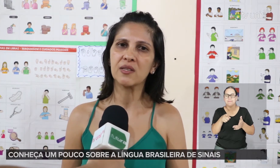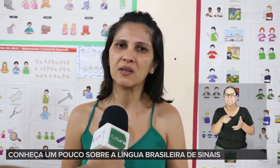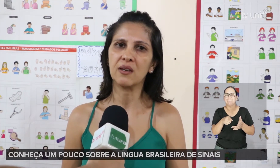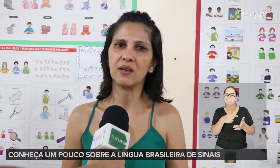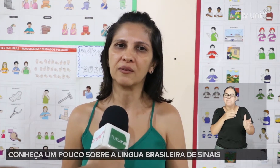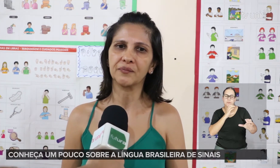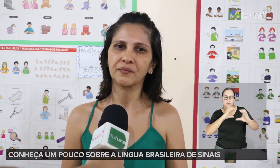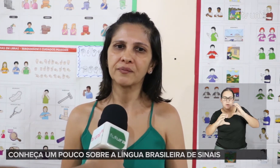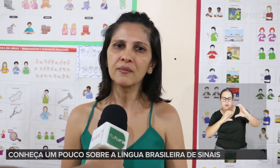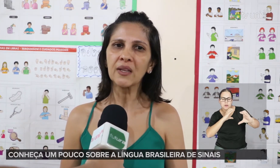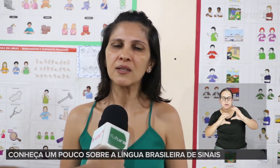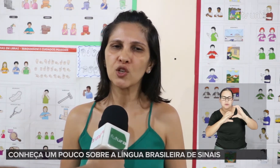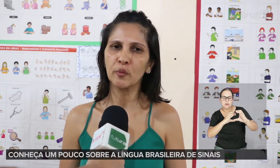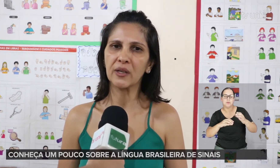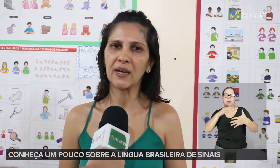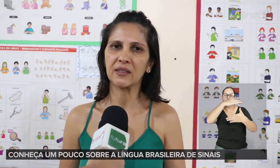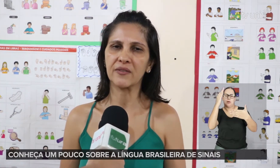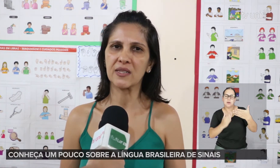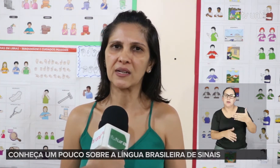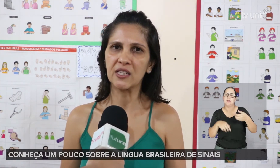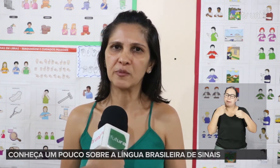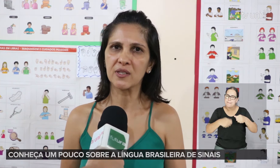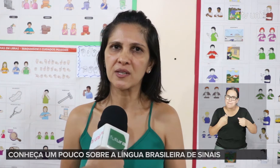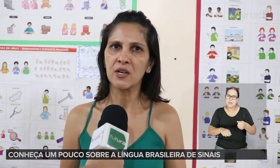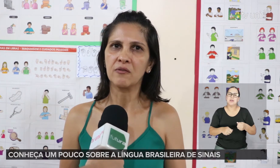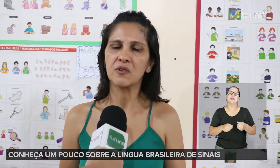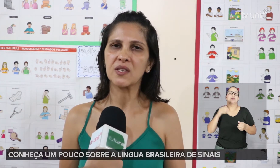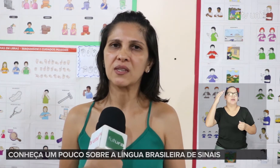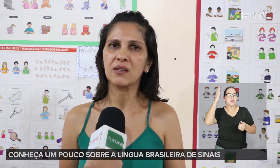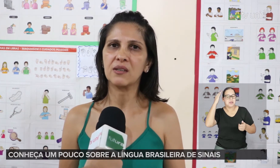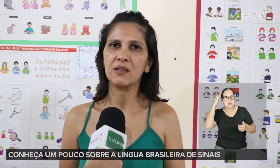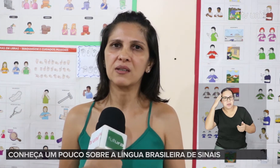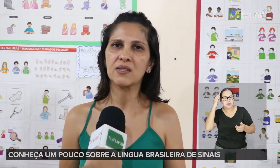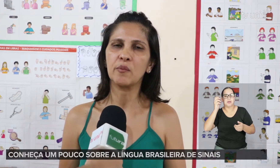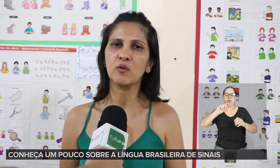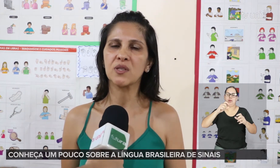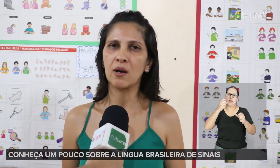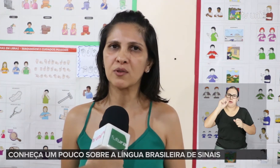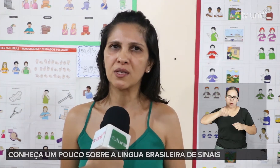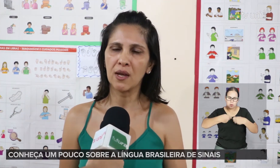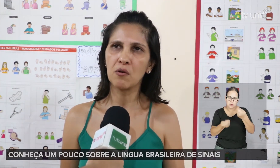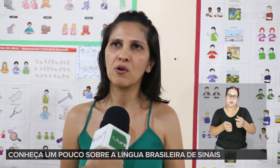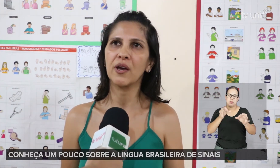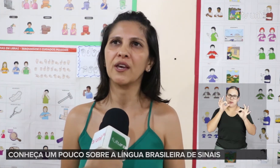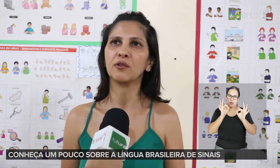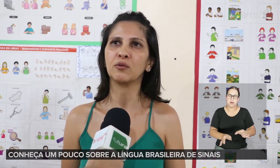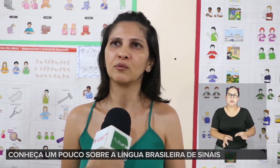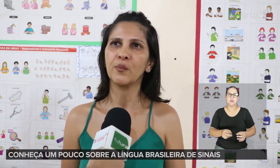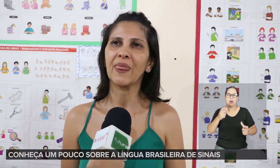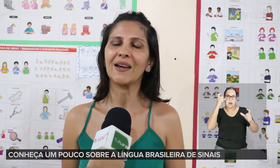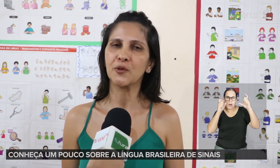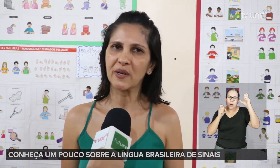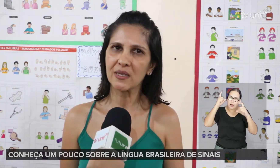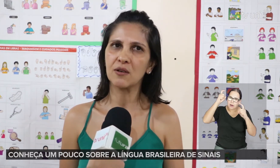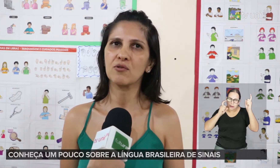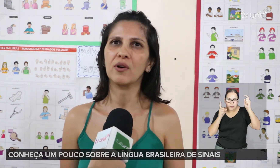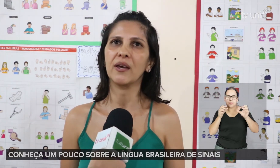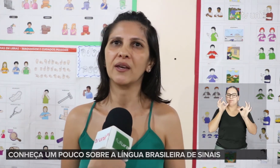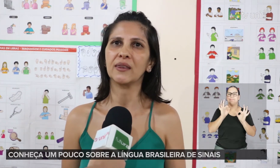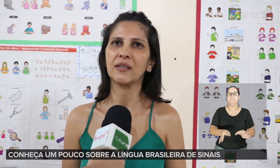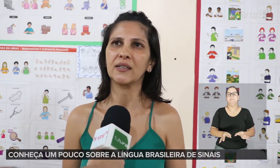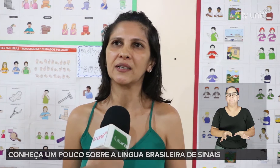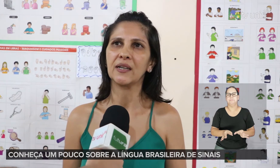para você se comunicar através da Libras, você tem que saber usar o sinal correto, a